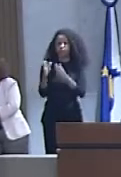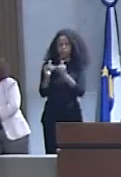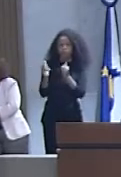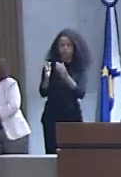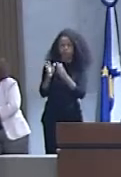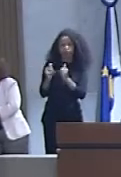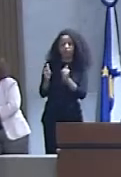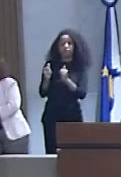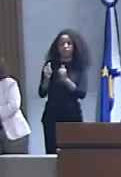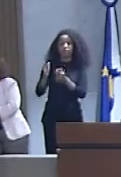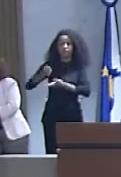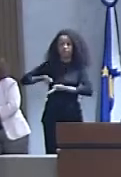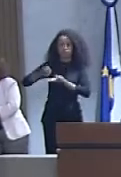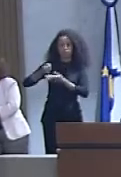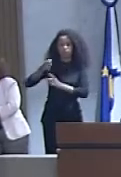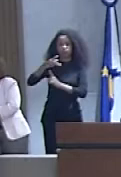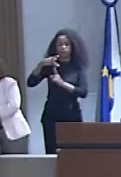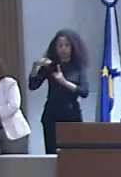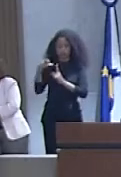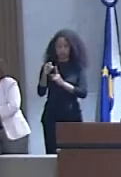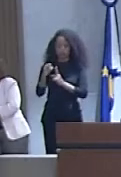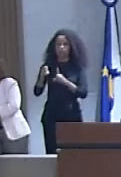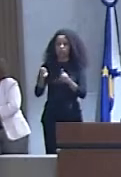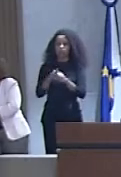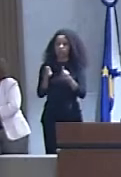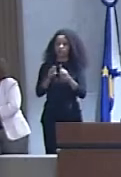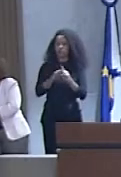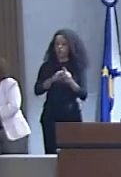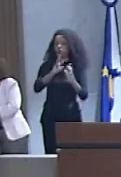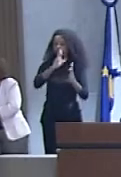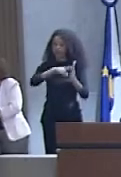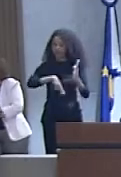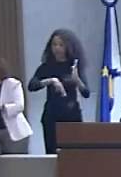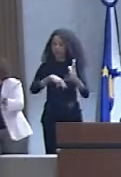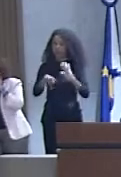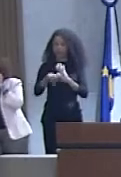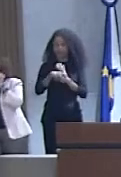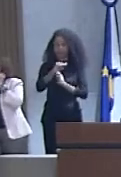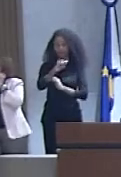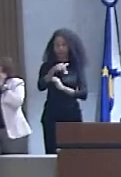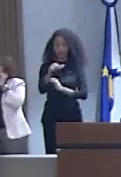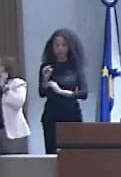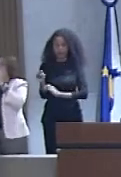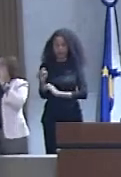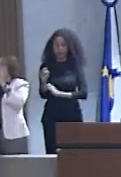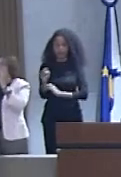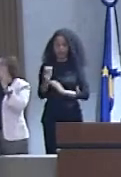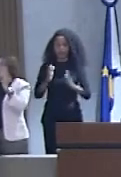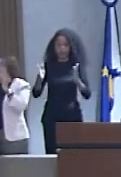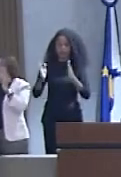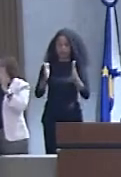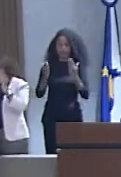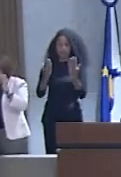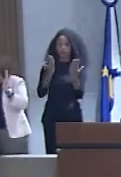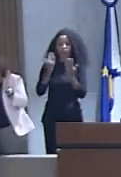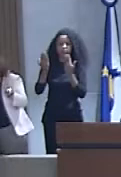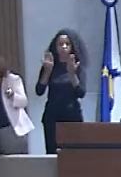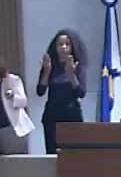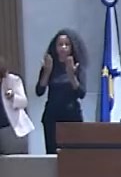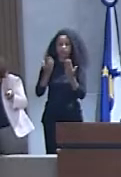benefícios previdenciários concedidos e indeferidos pelo INSS no período comparativo